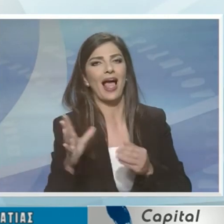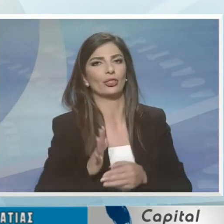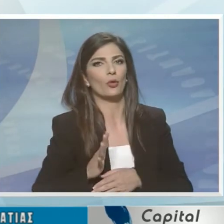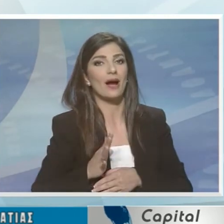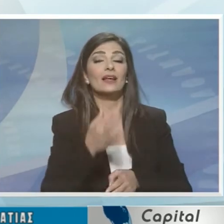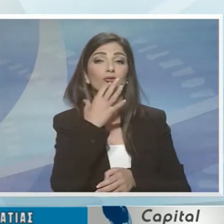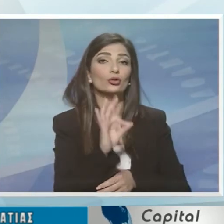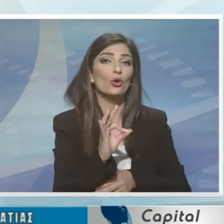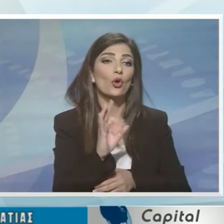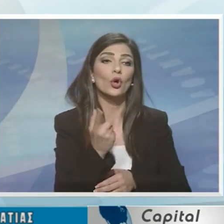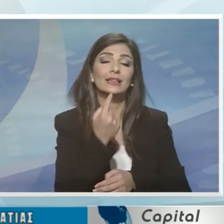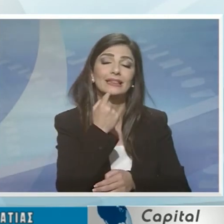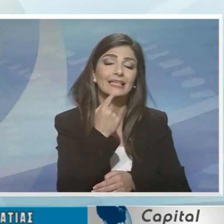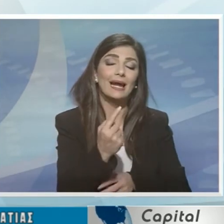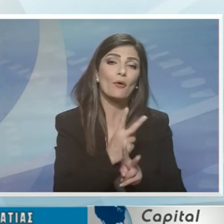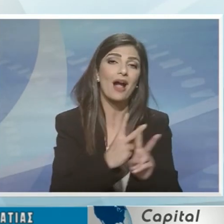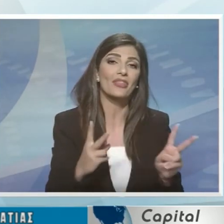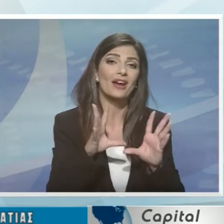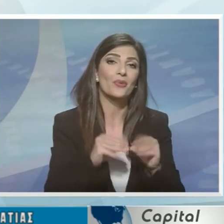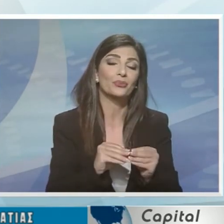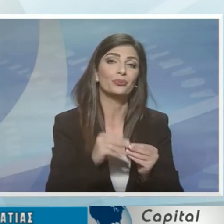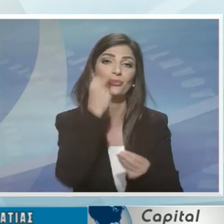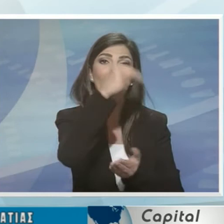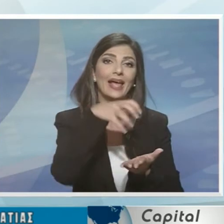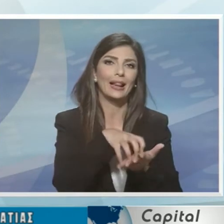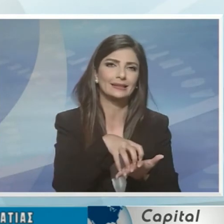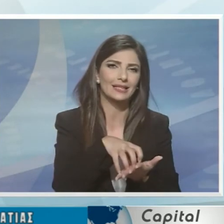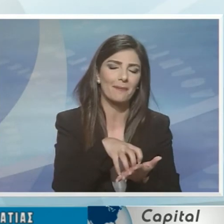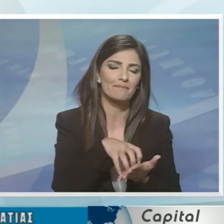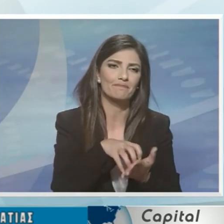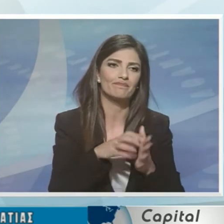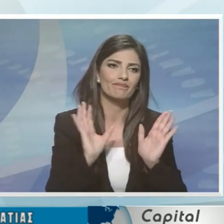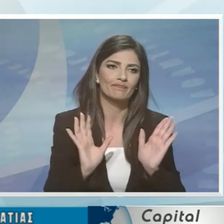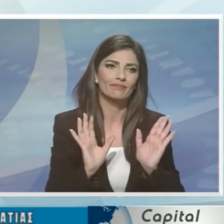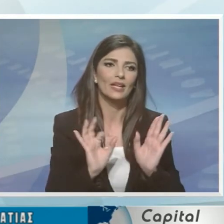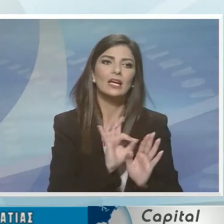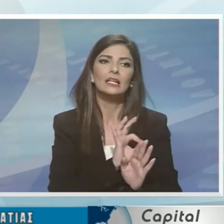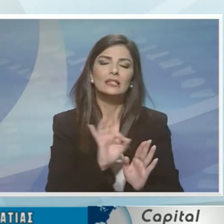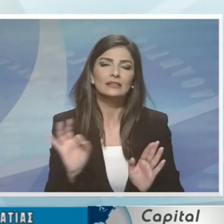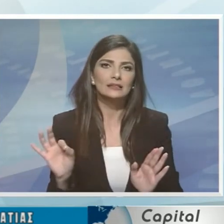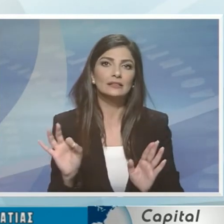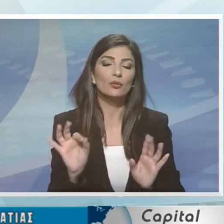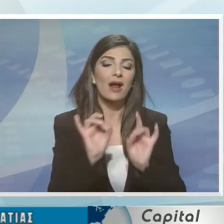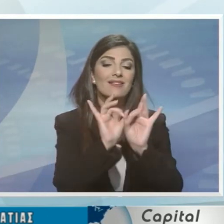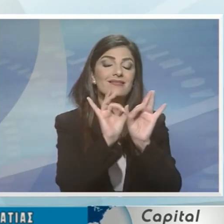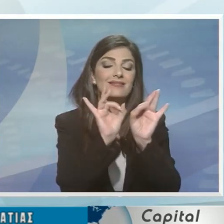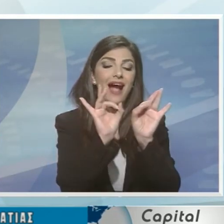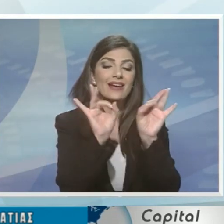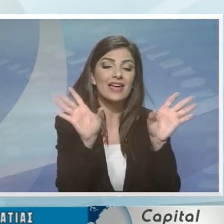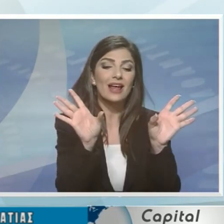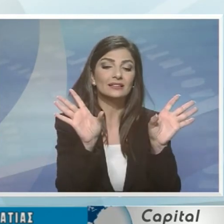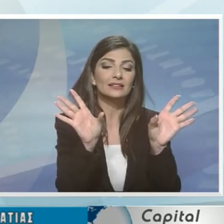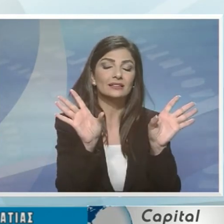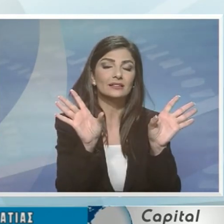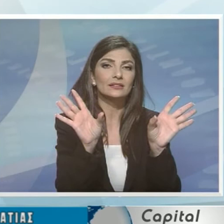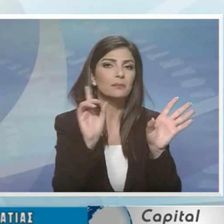ξεκάθαρος. Ουδής είναι υπεράνω ή μπορεί να εξαιρεθεί από την εφαρμογή όλων όσων